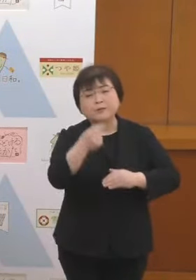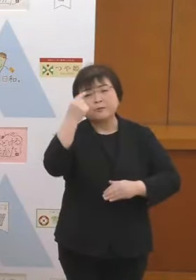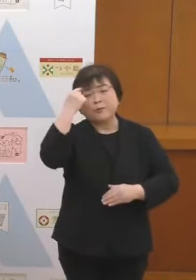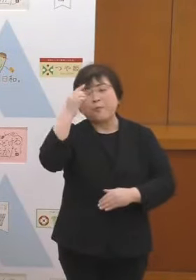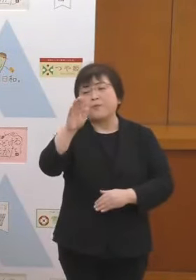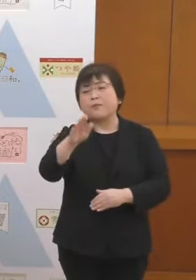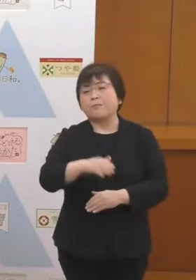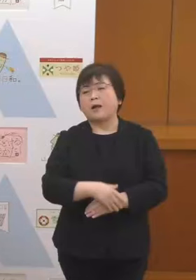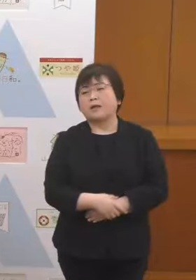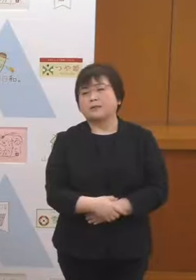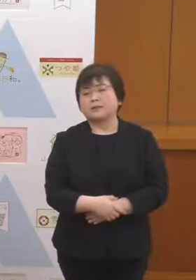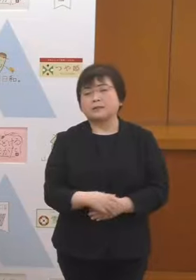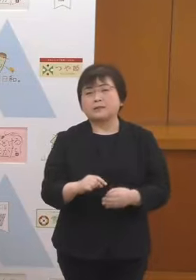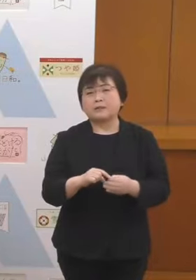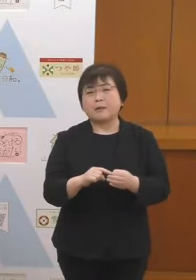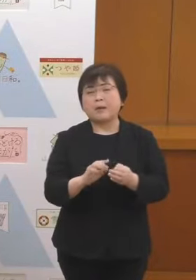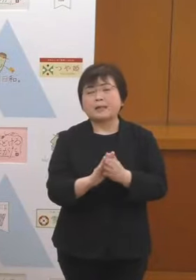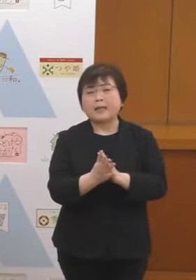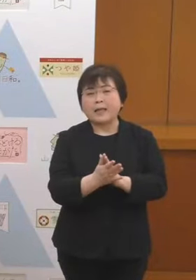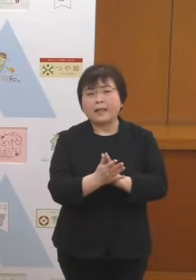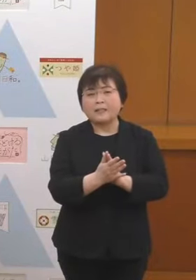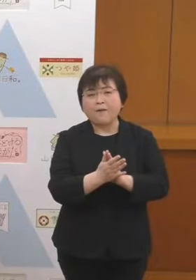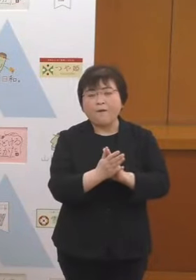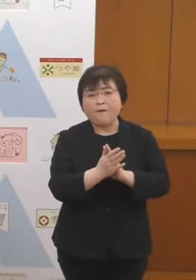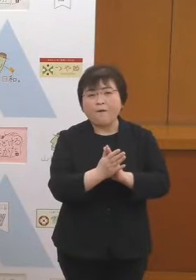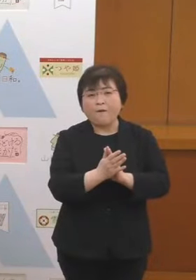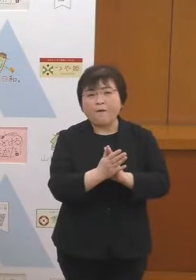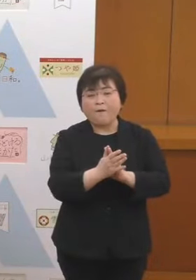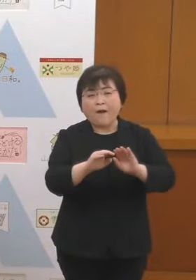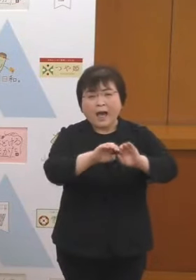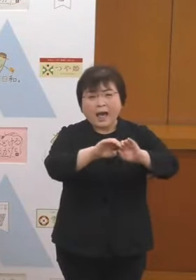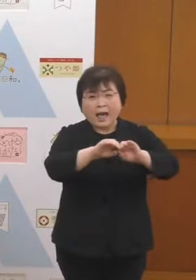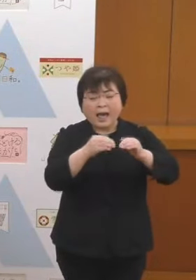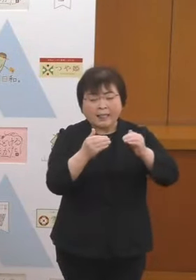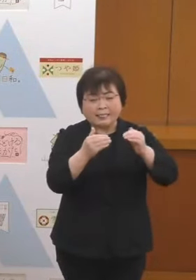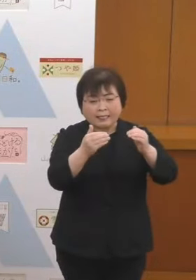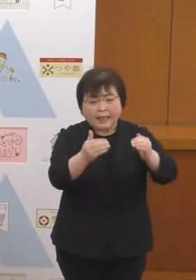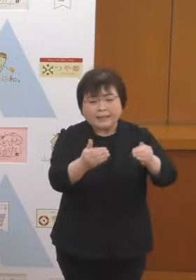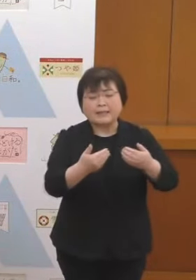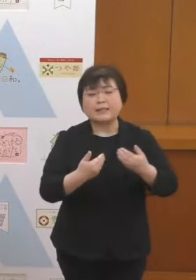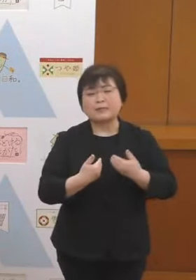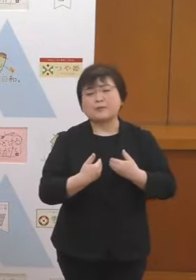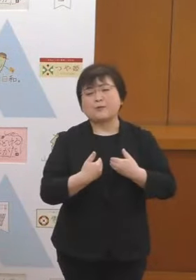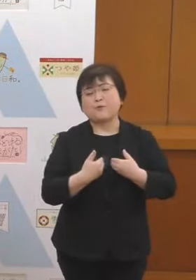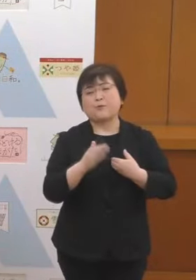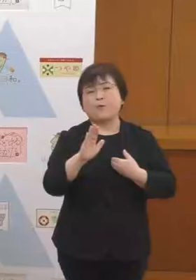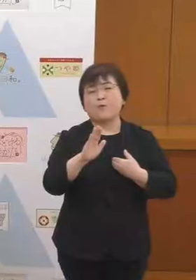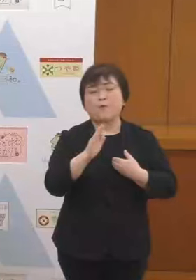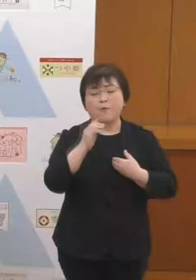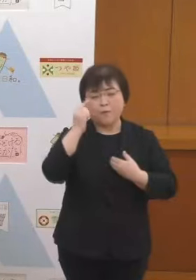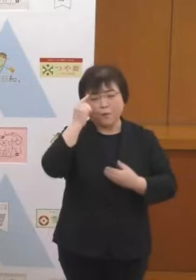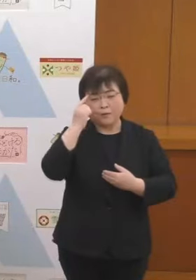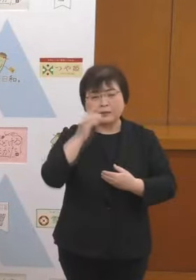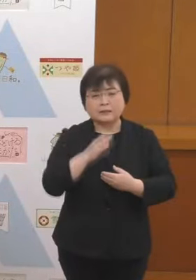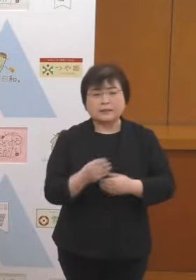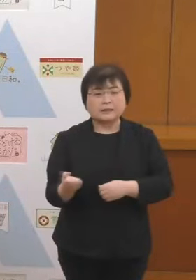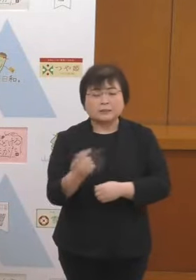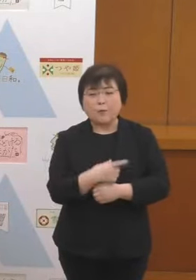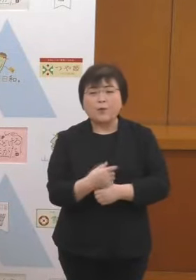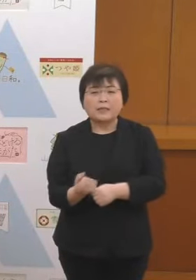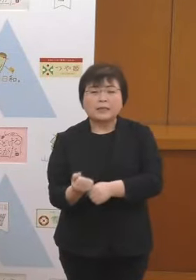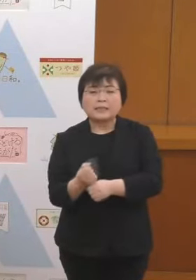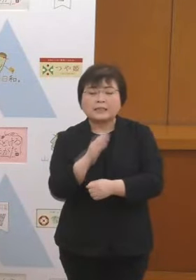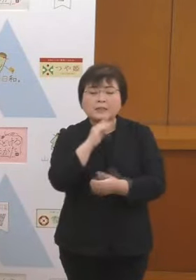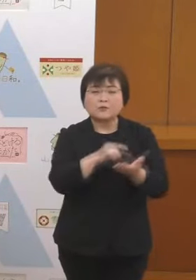ます本件の発展に将来の発展に不可欠なものでありますのでえ早期実現に向けてえ